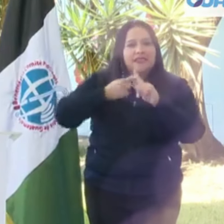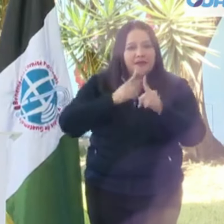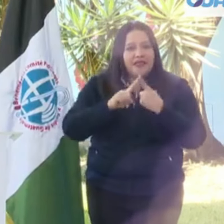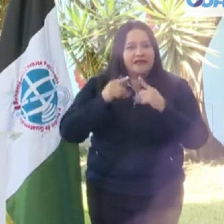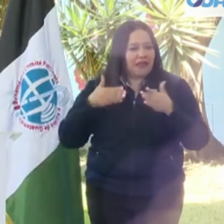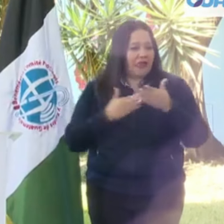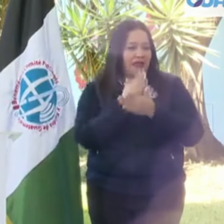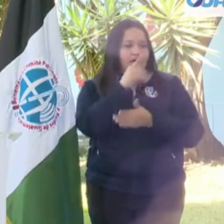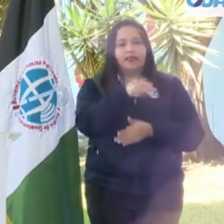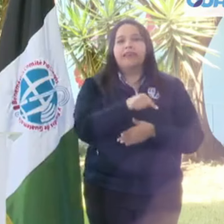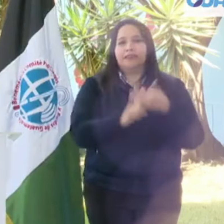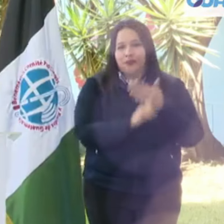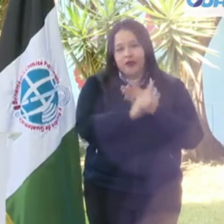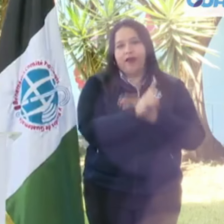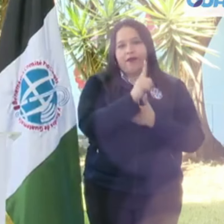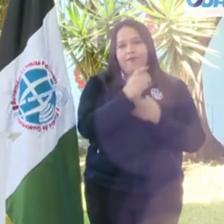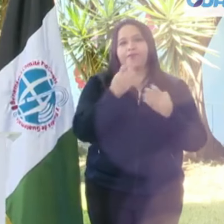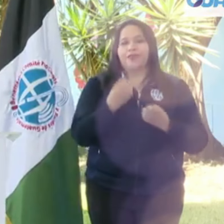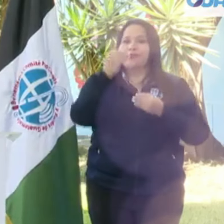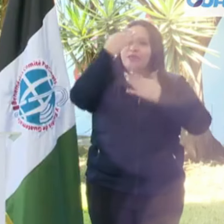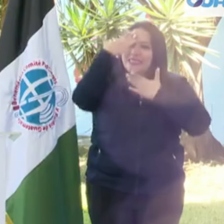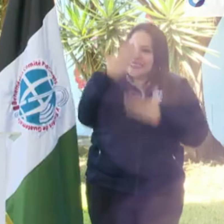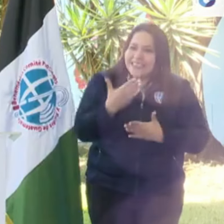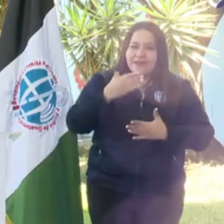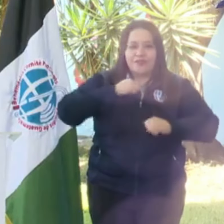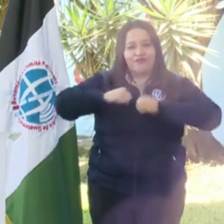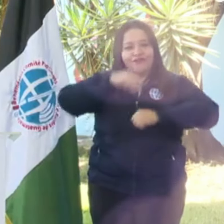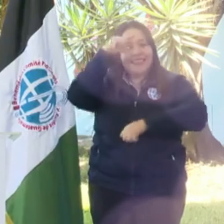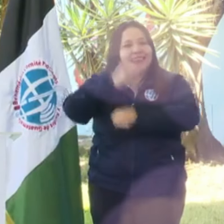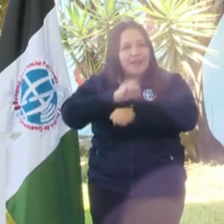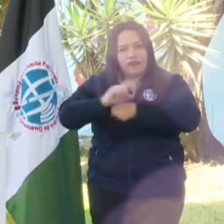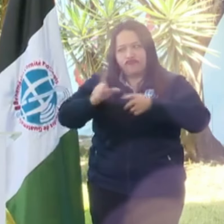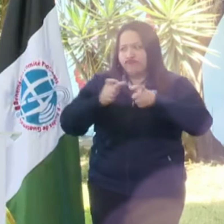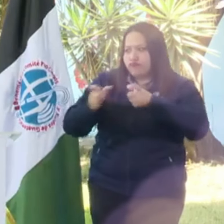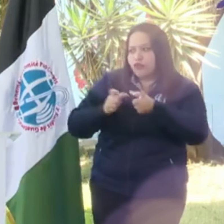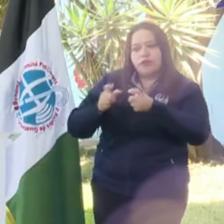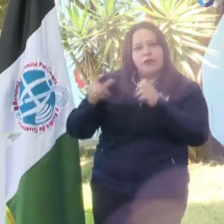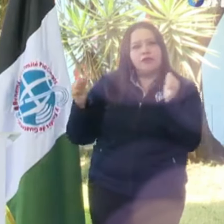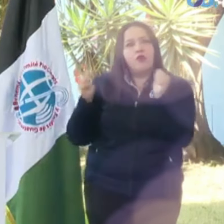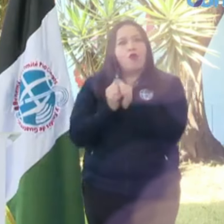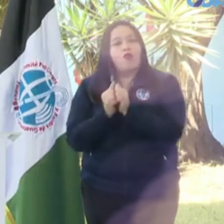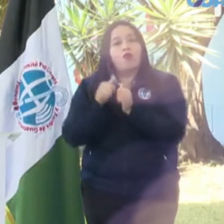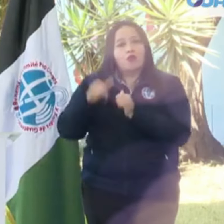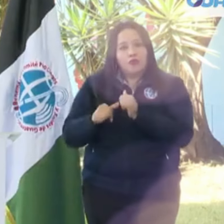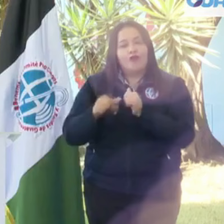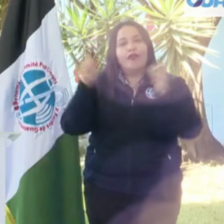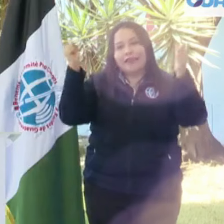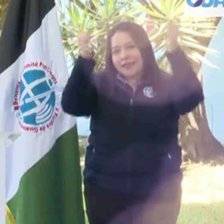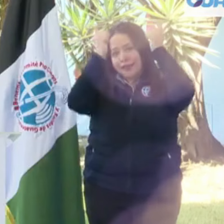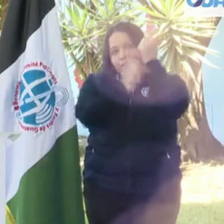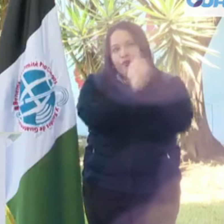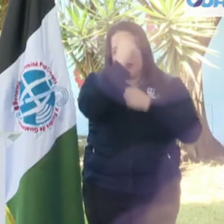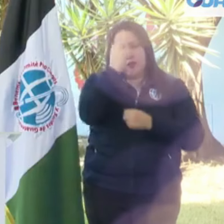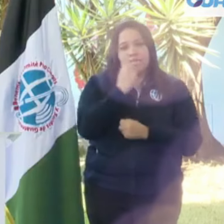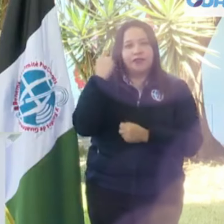delito. Así que muchas gracias por todo este trabajo coordinado, conjunto, entre el Benemérito